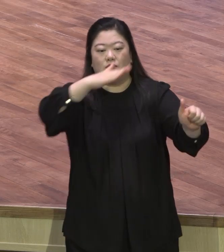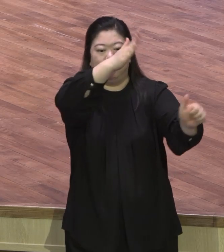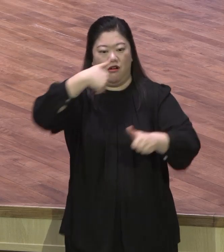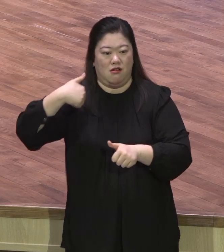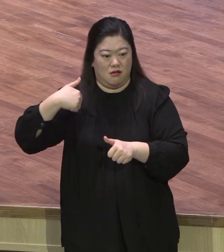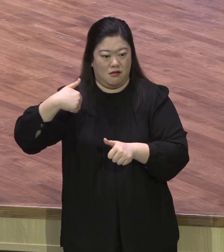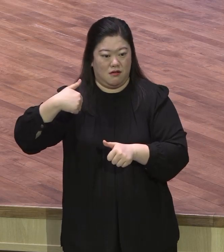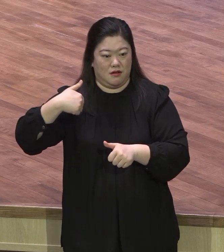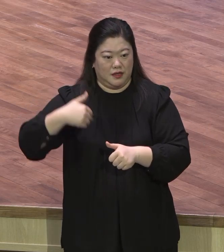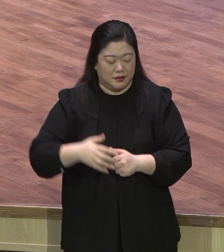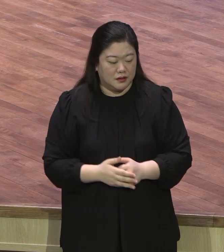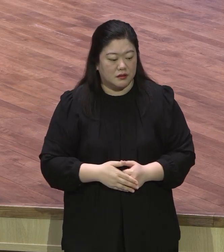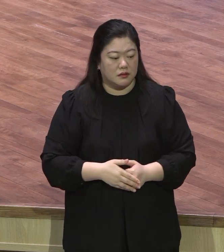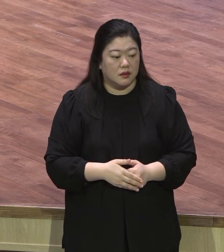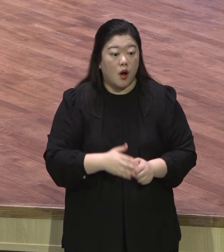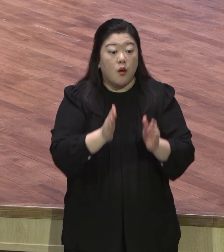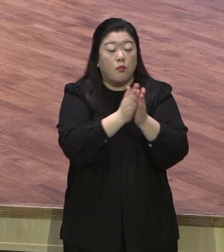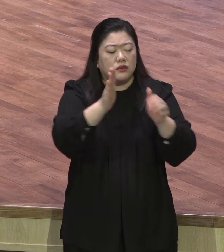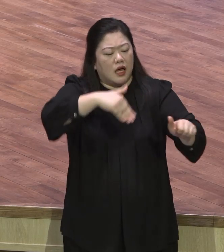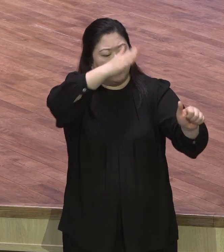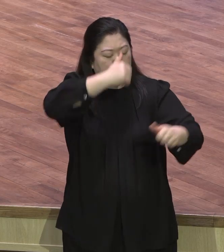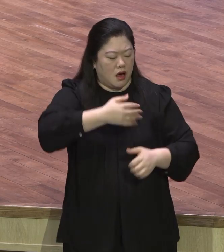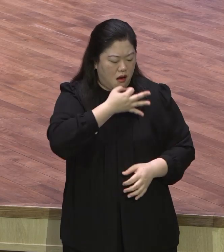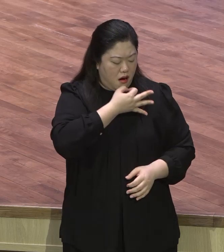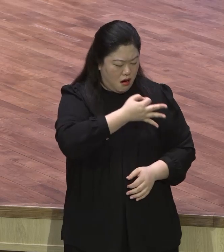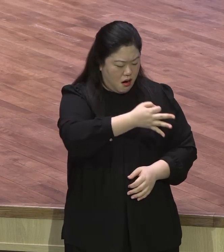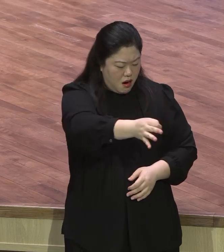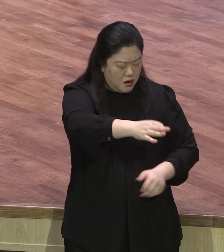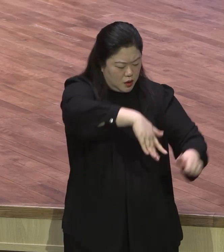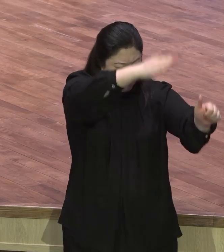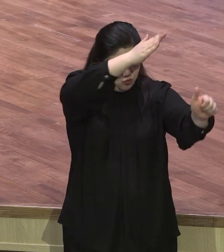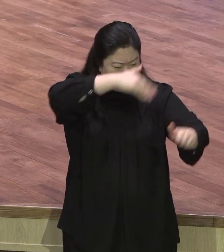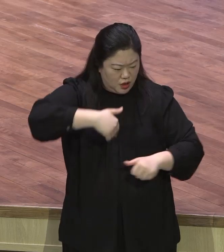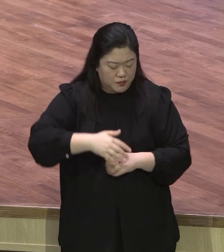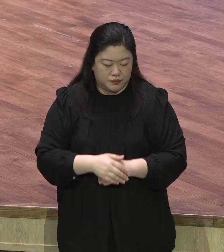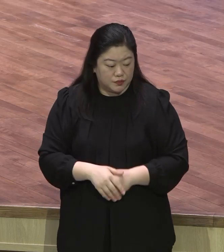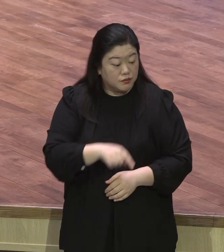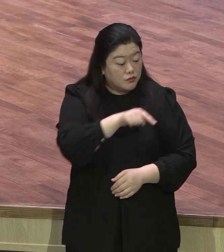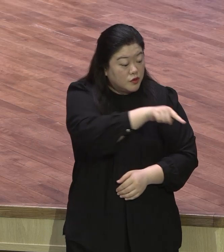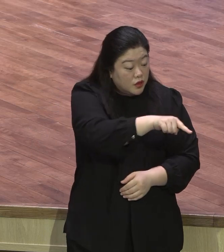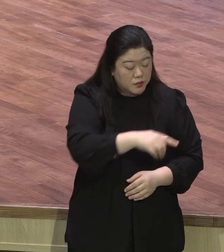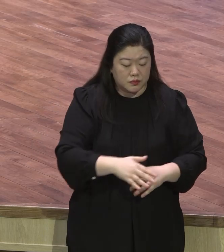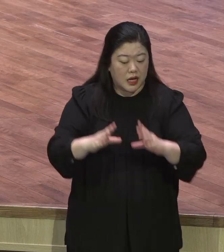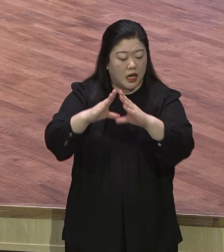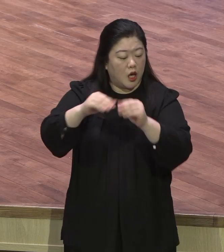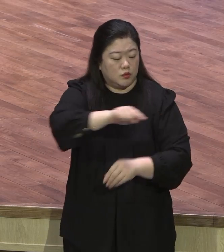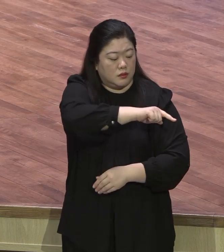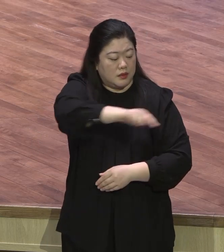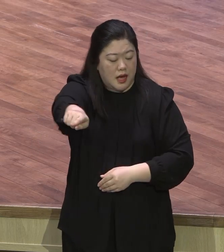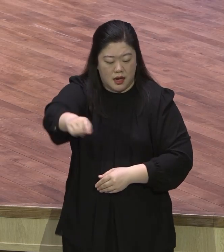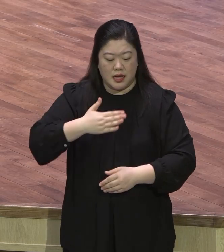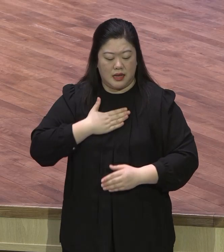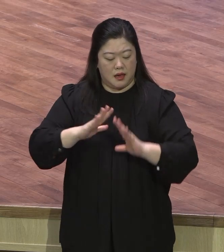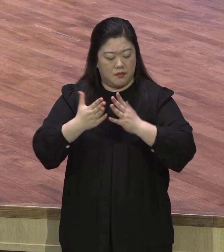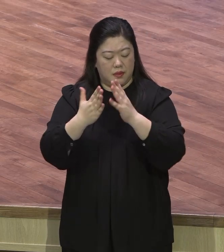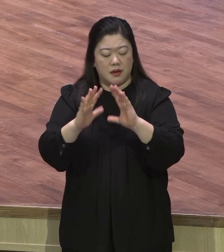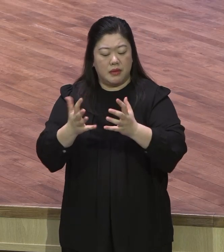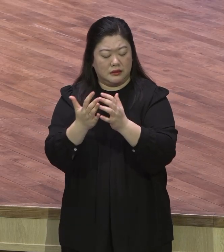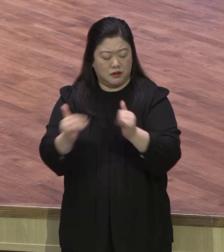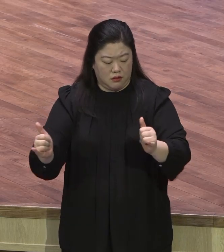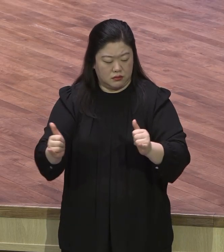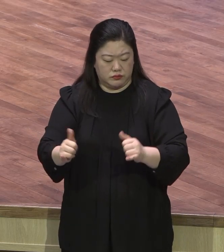모세가 아주 당돌하게 말합니다. 하나님께서 너 가라, 내 벽세를 건져내라. 그렇게 바로에게